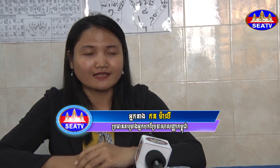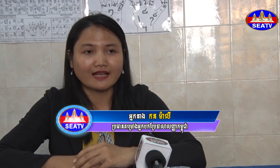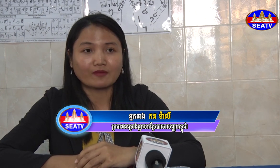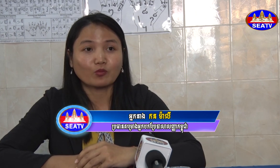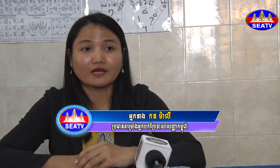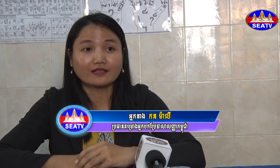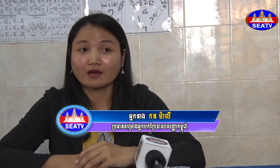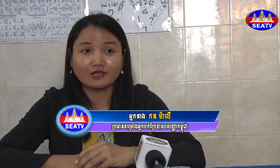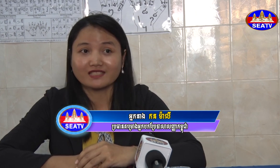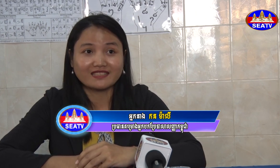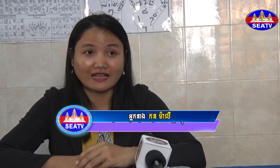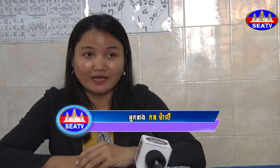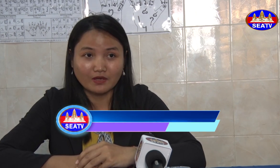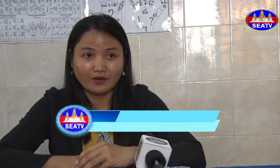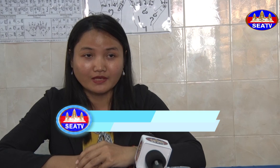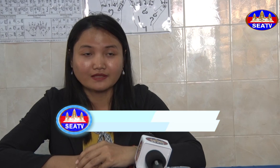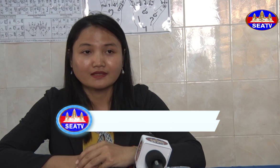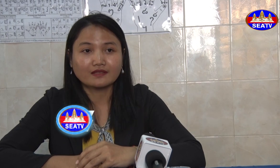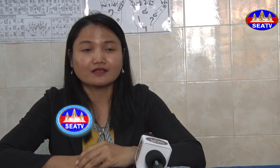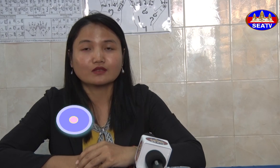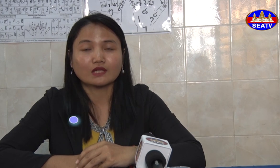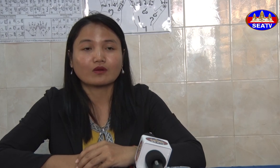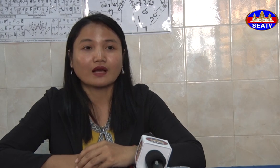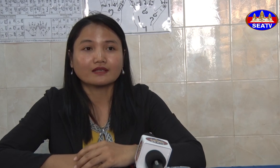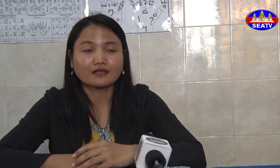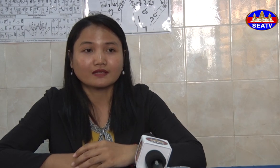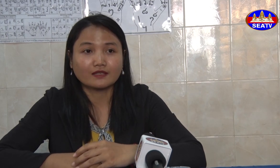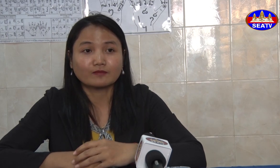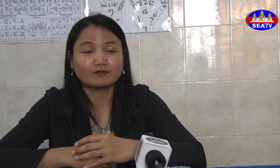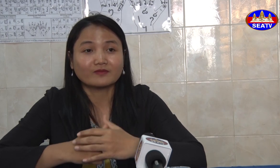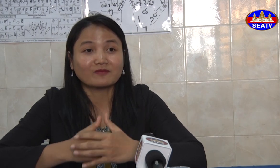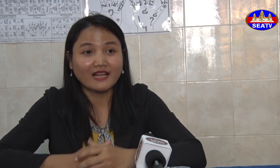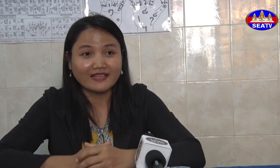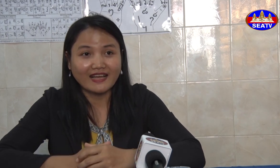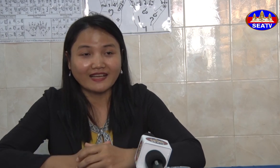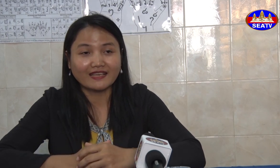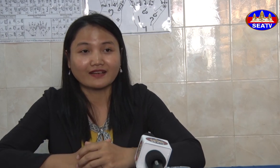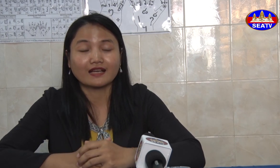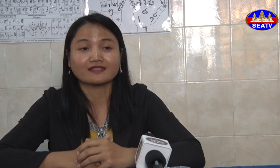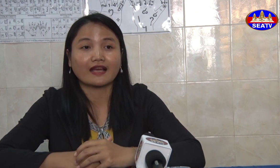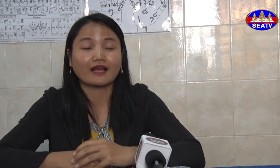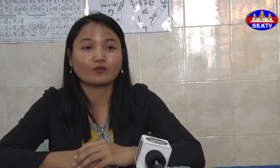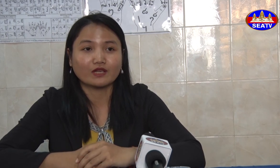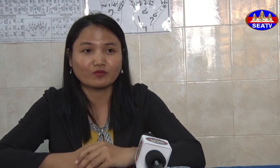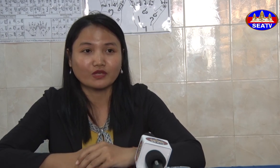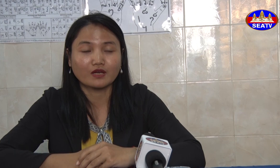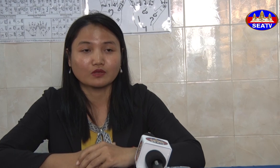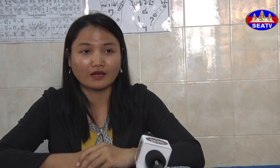យថា6ខែចប់គាត់ចេះសញ្ញាតែម្ដងទេគឺតតែគាត់នឹងប្រឹងប្រែងដែរហើយអាសាអនុវត្តជាមួយនឹងមនុស្សថ្ល